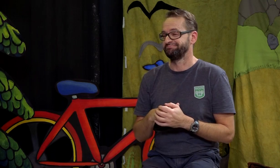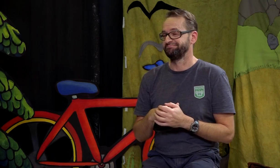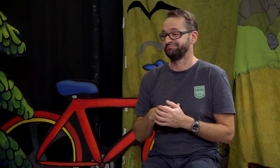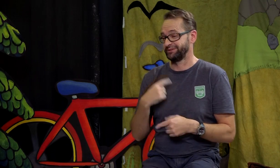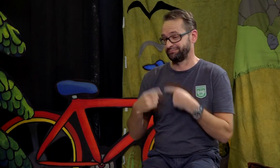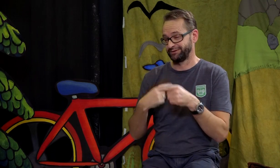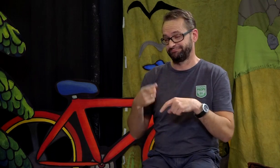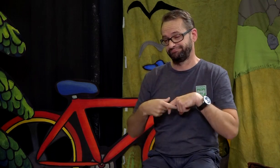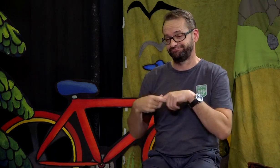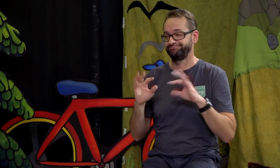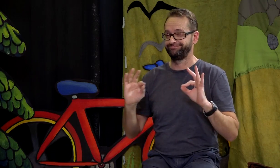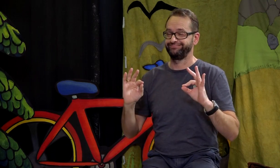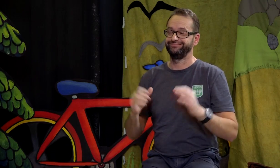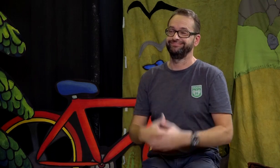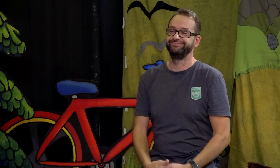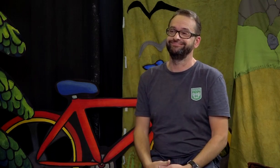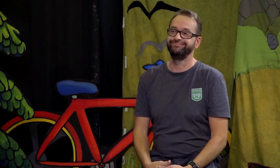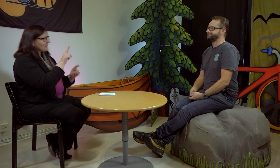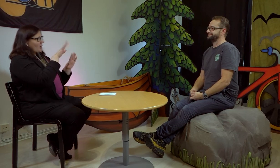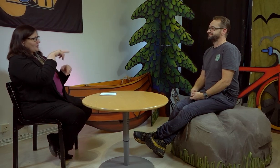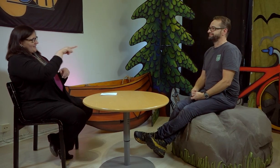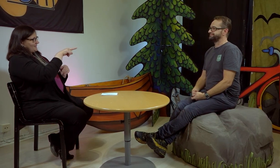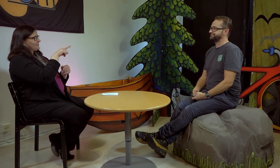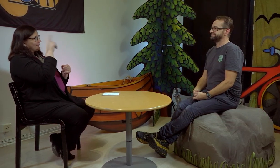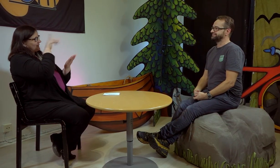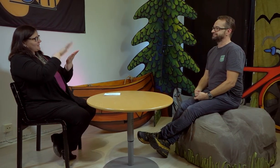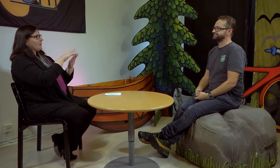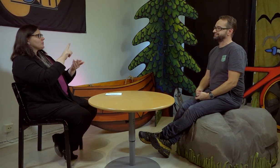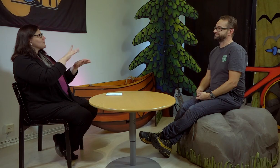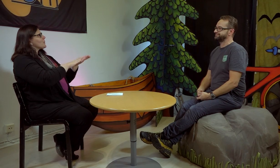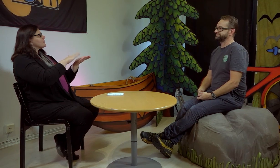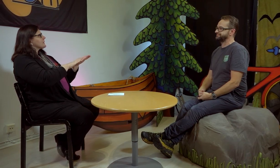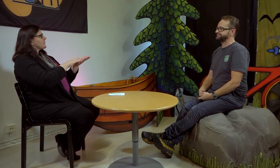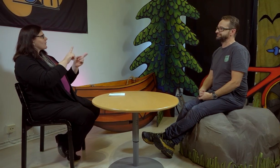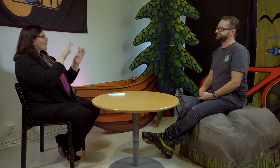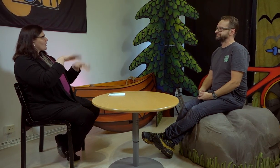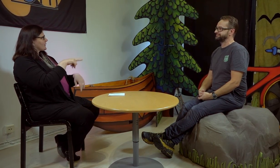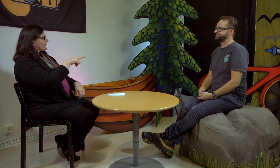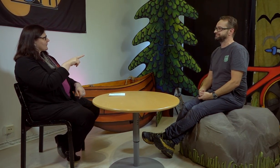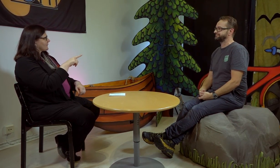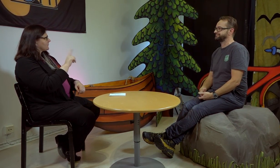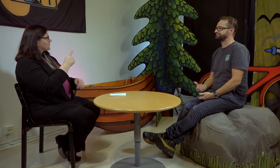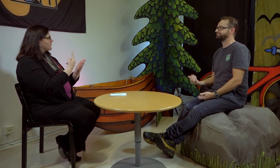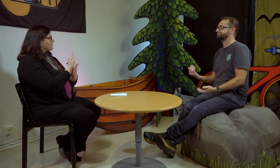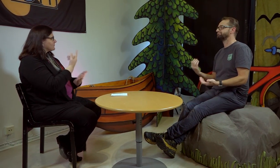Ja sillä tavalla perheenä ollaan menty eteenpäin. Olet asunut Saksassa jo jonkin aikaa. Mistä pidät